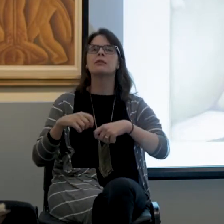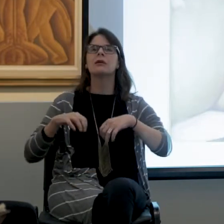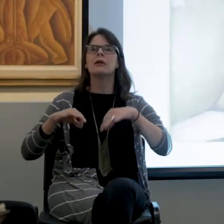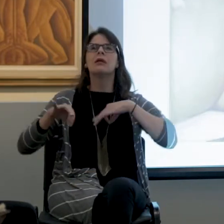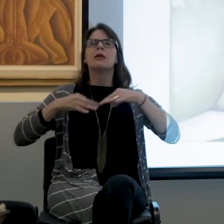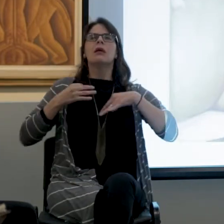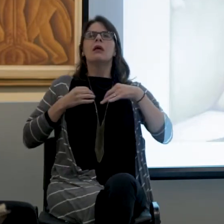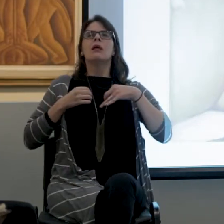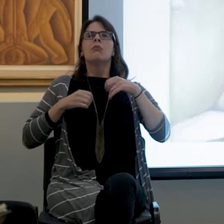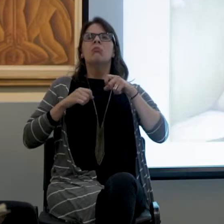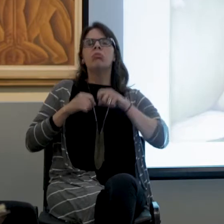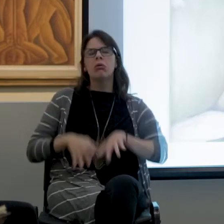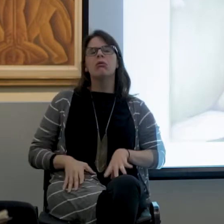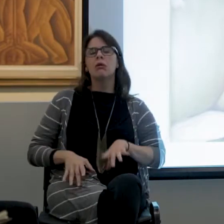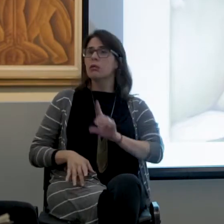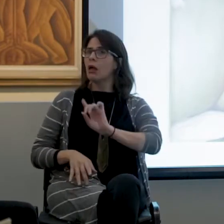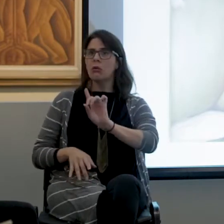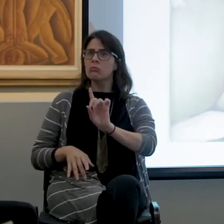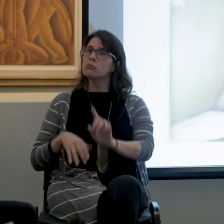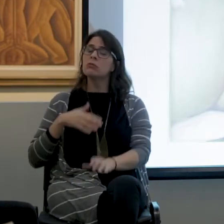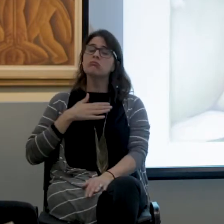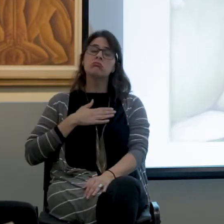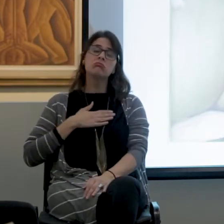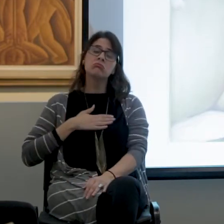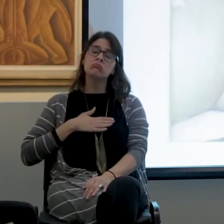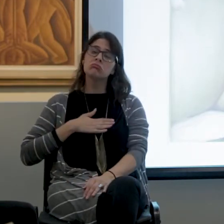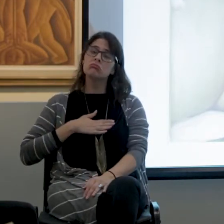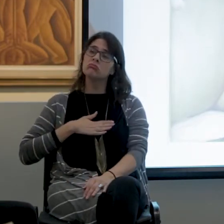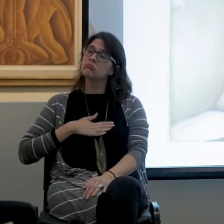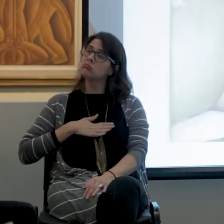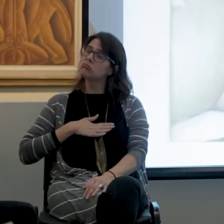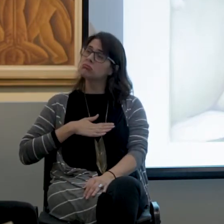uns delirantes veem, né? Eu vejo assim, pelo menos.